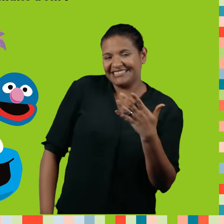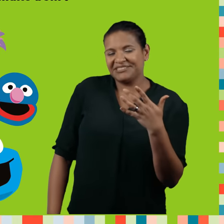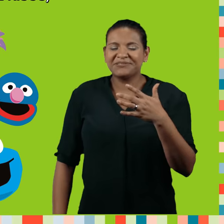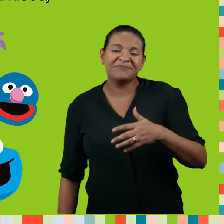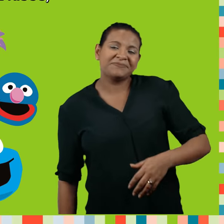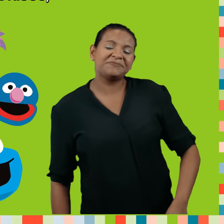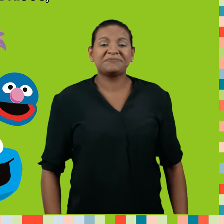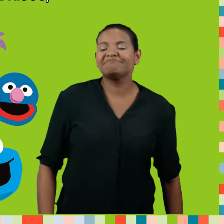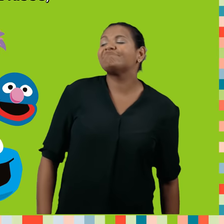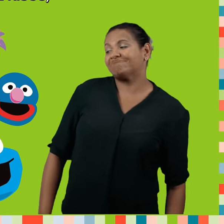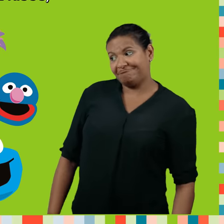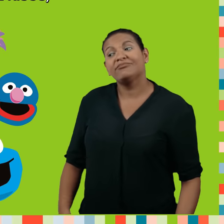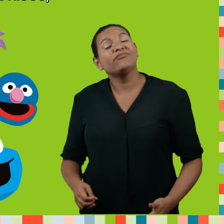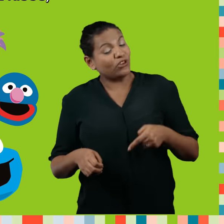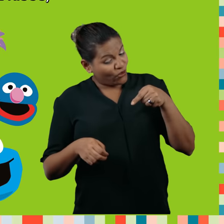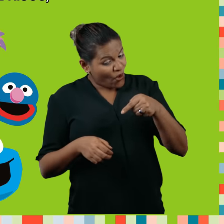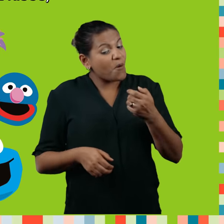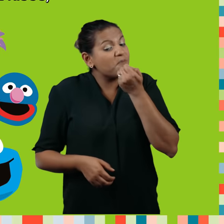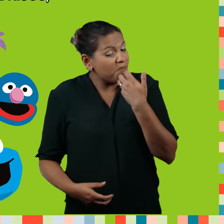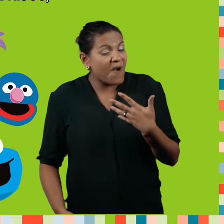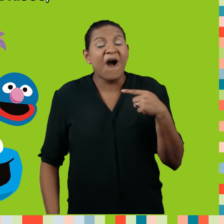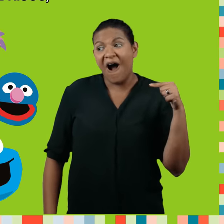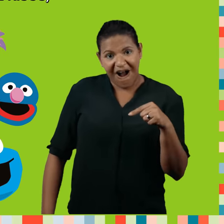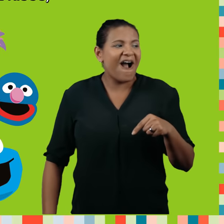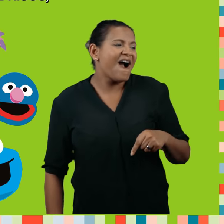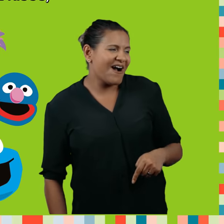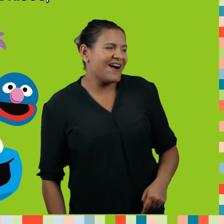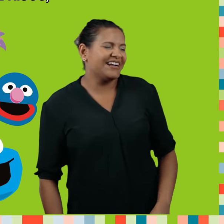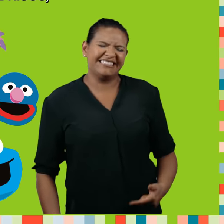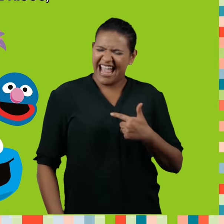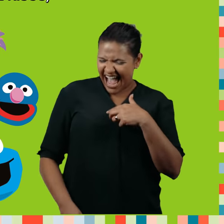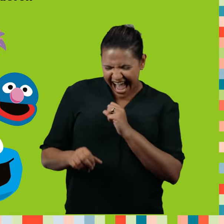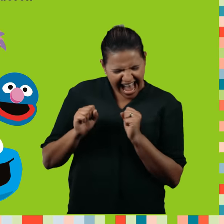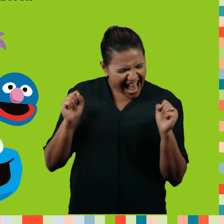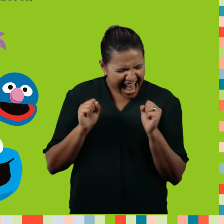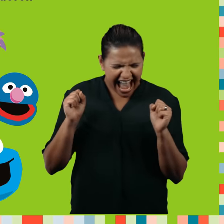bom. Carambola, comer ser muito bom.